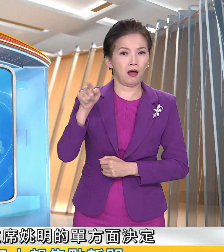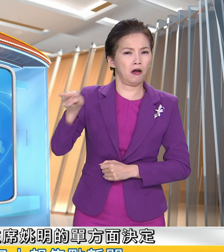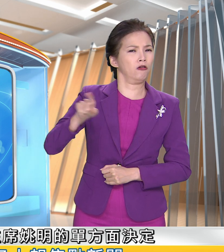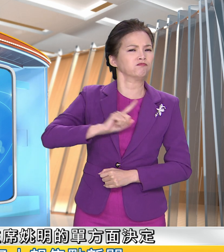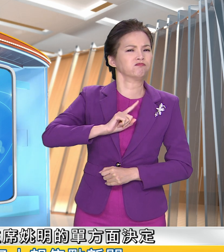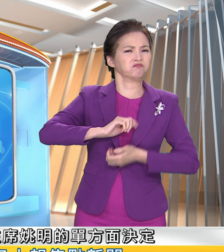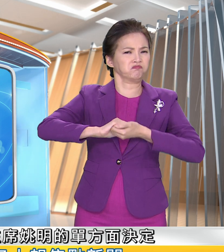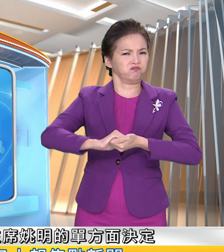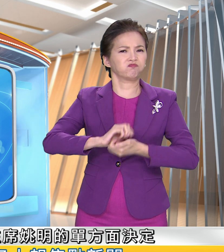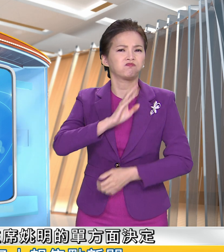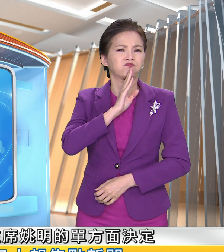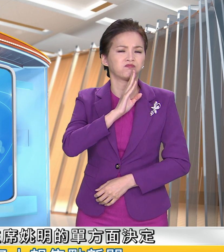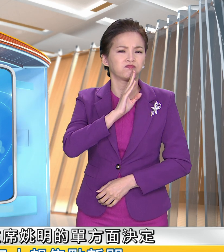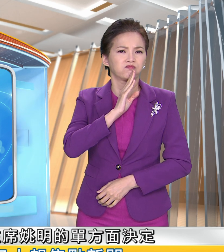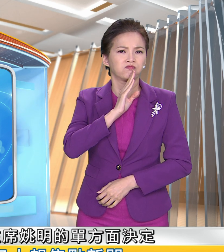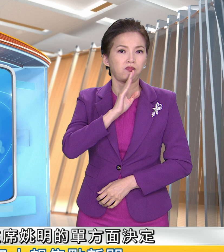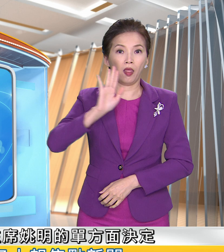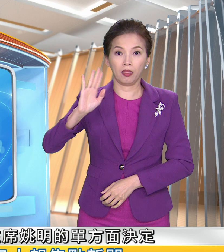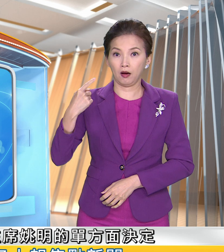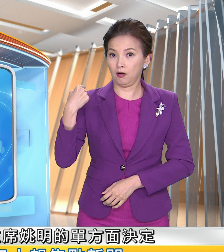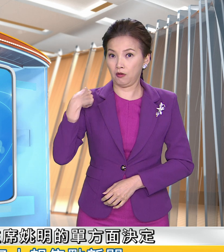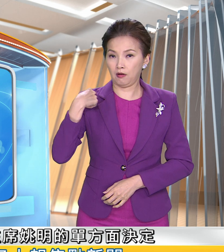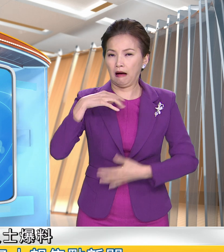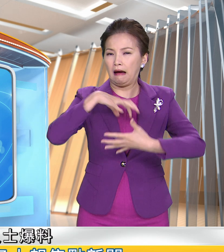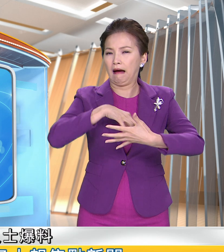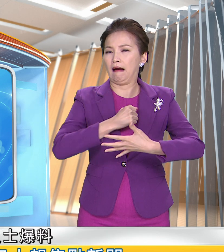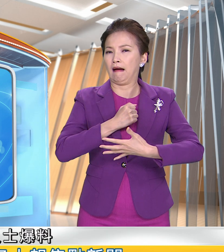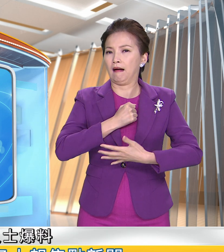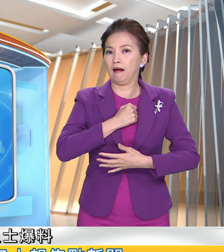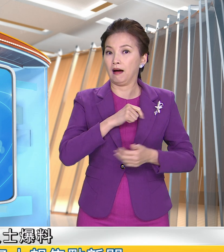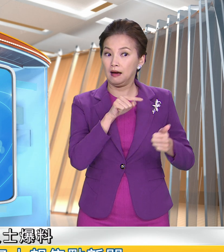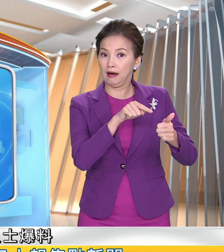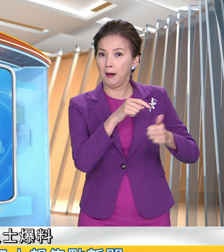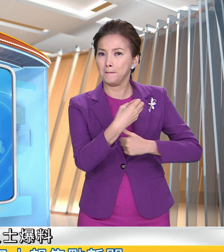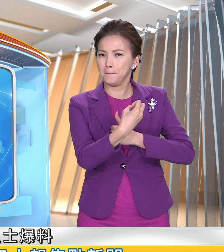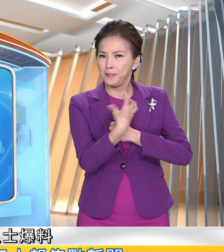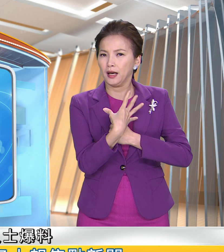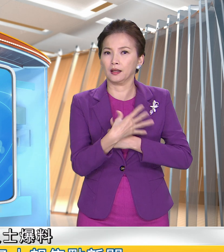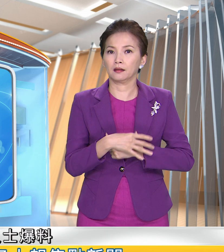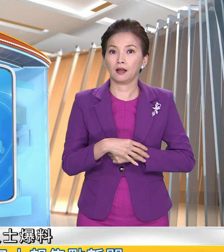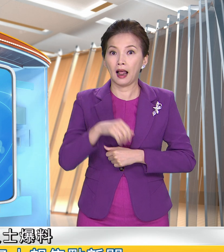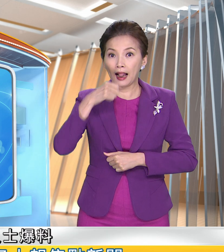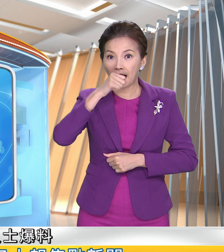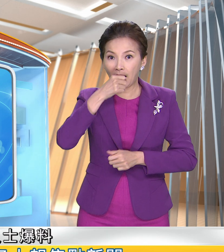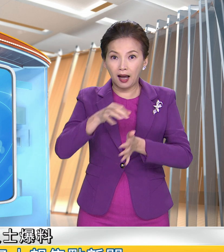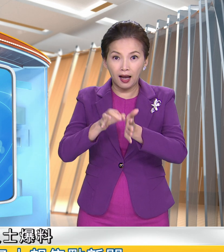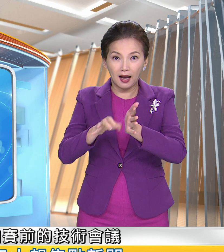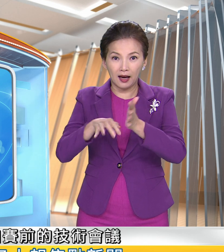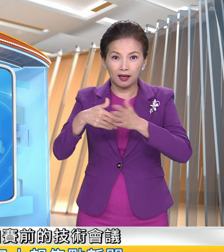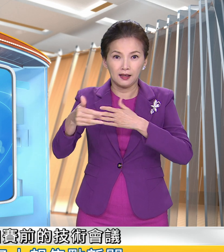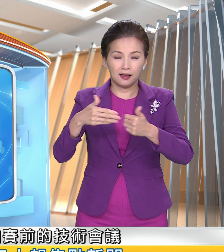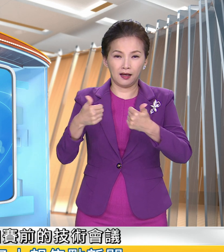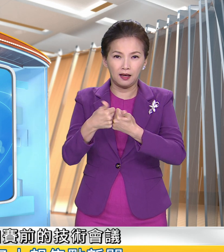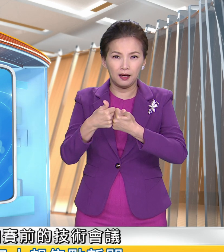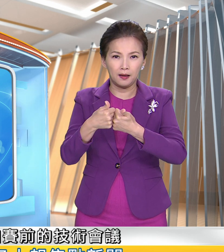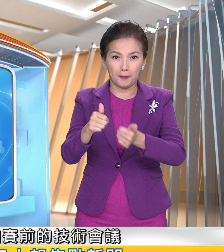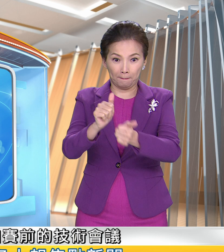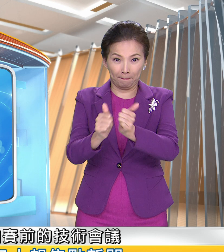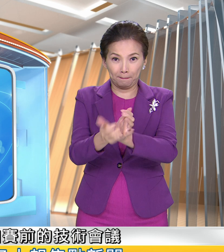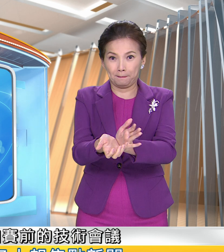定。不过，昨天有知情人士爆料，篮球协会没有参加赛前